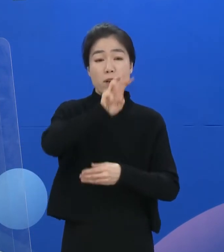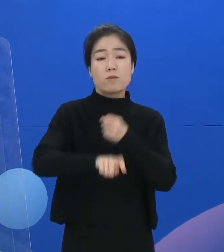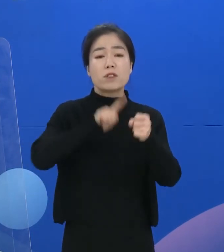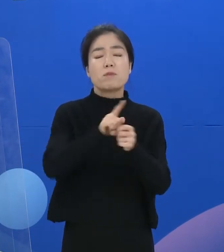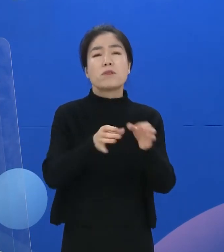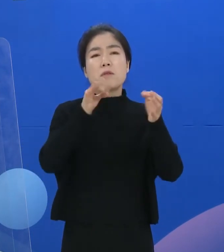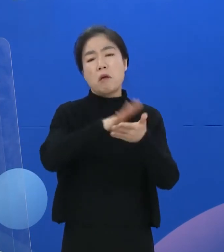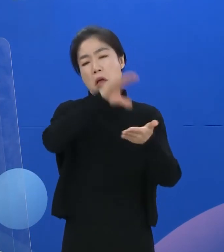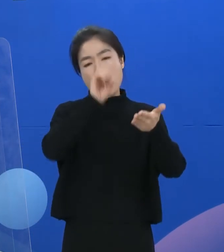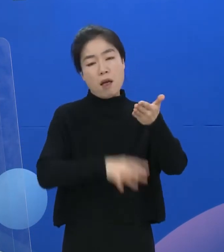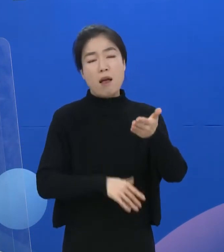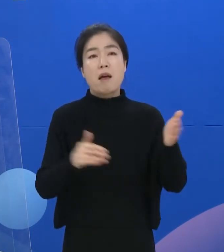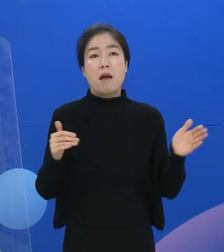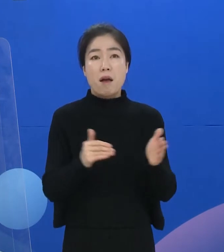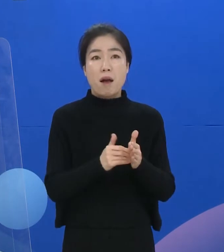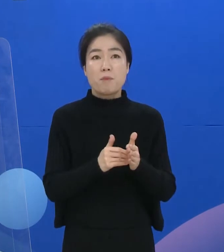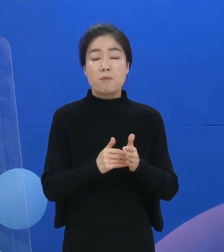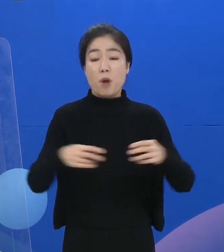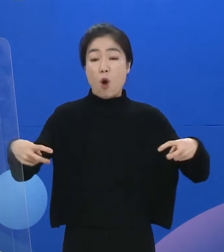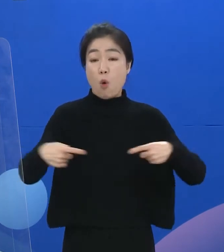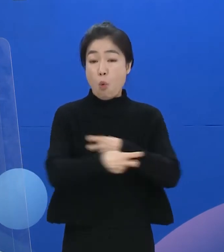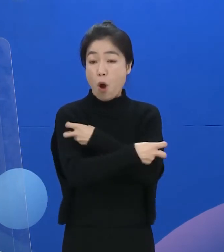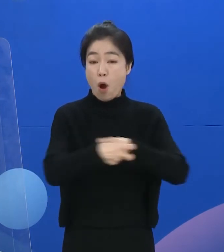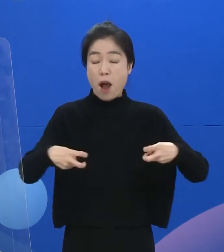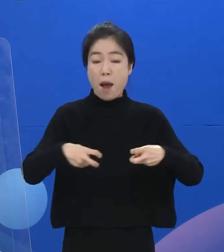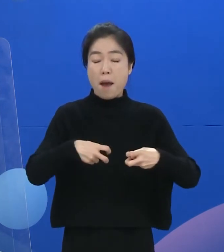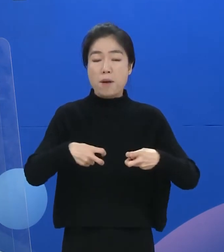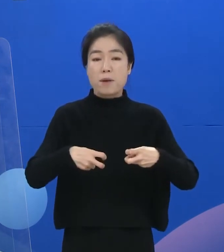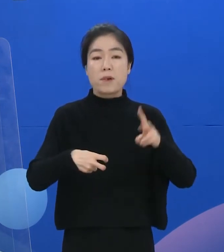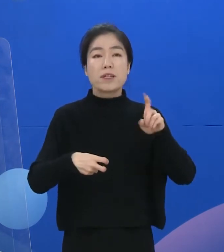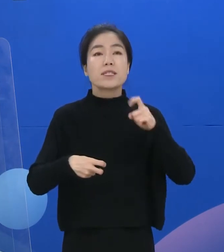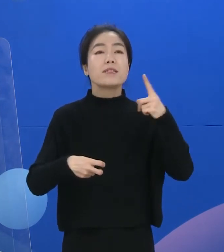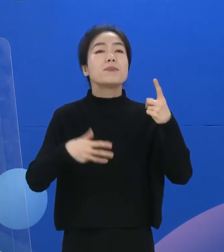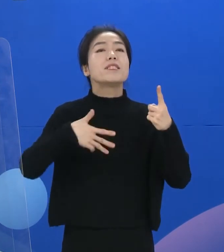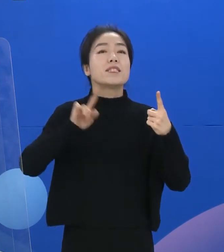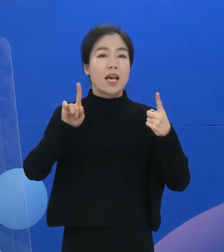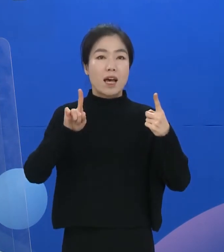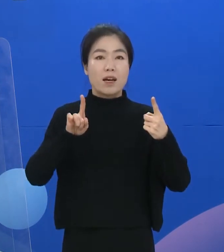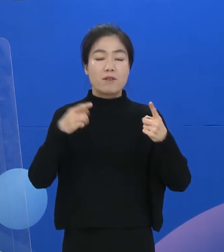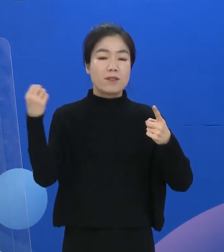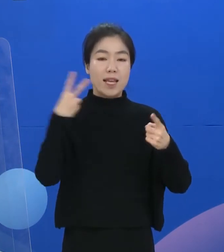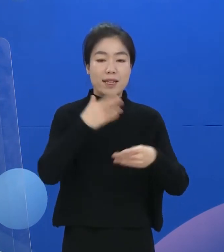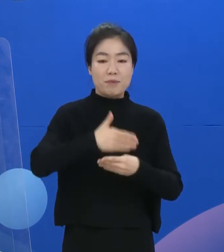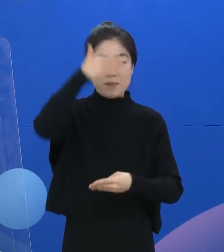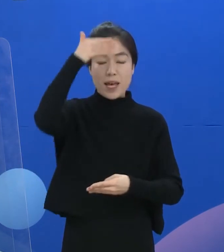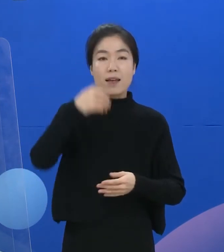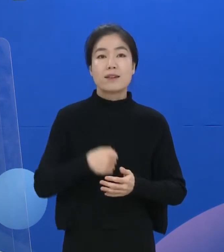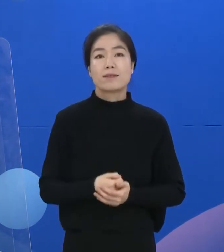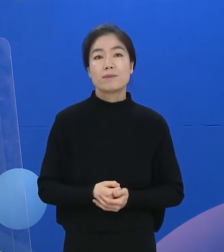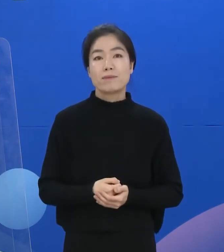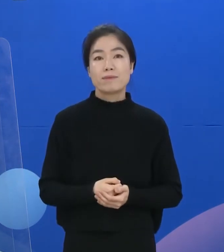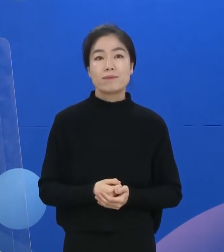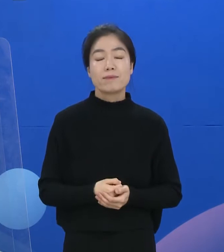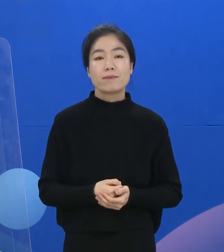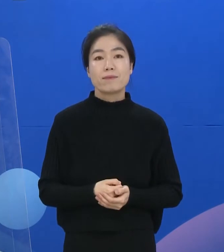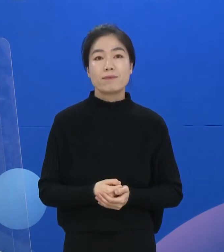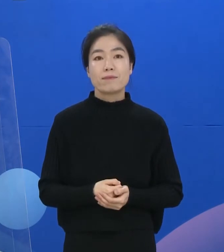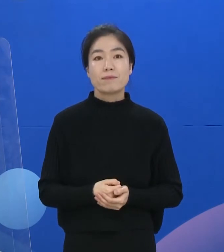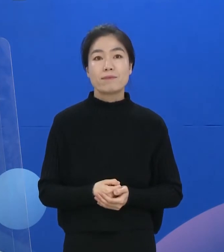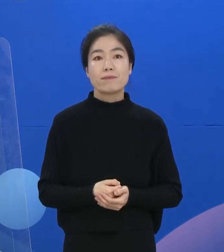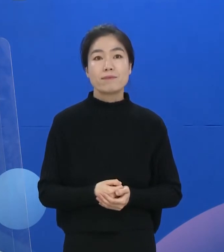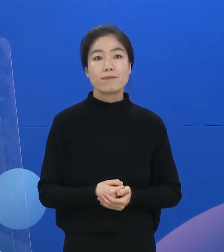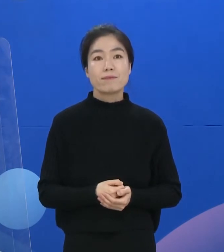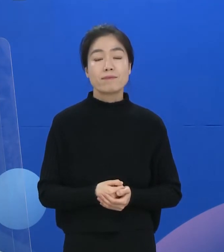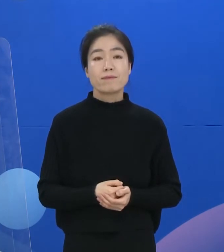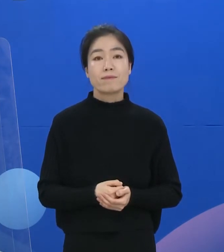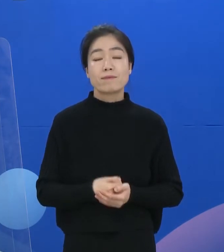것입니다 또한 백운고가 차도를 개통 31년만에 철거하고 왕복 11